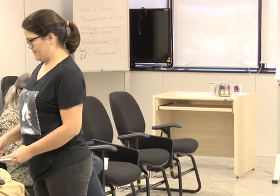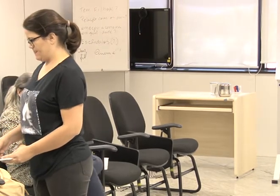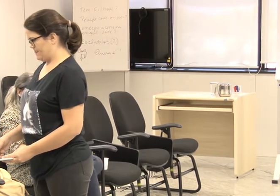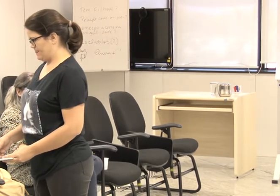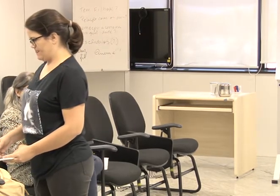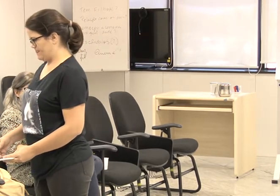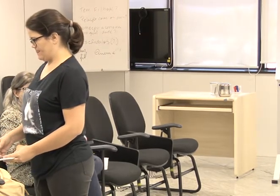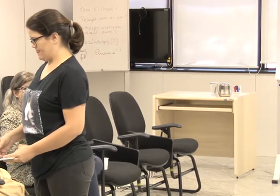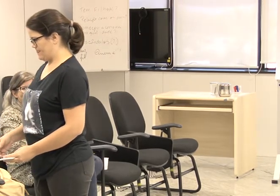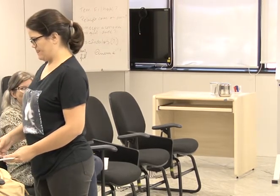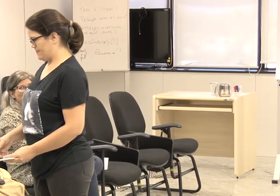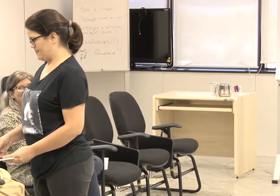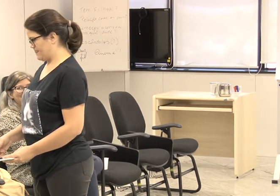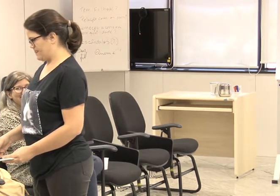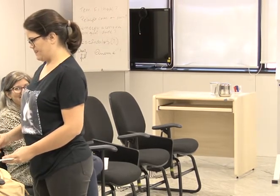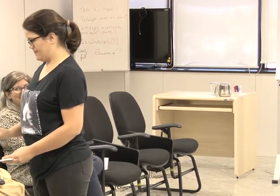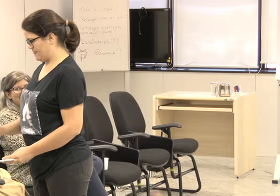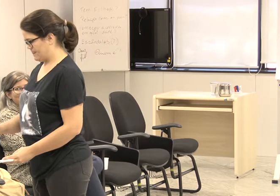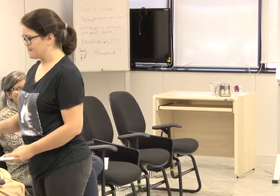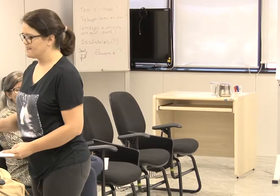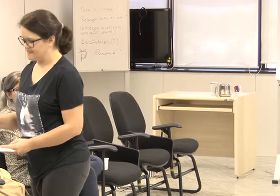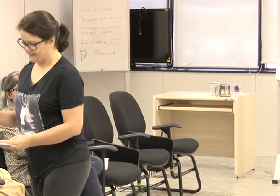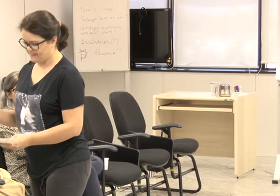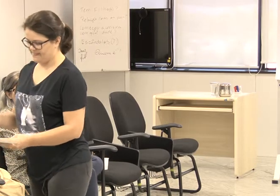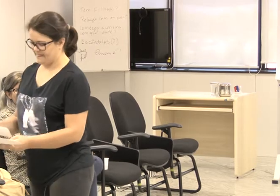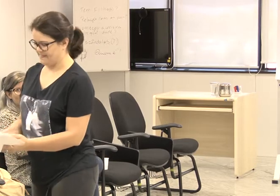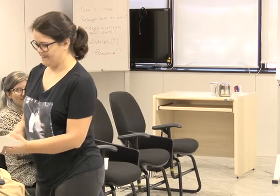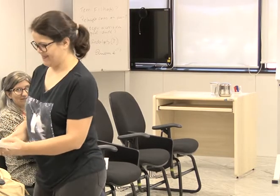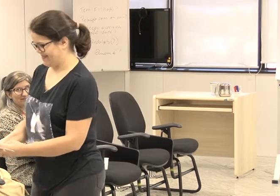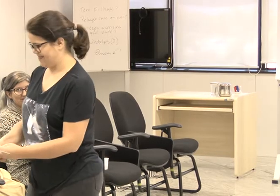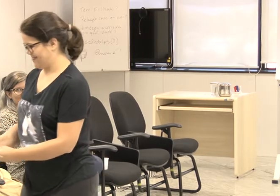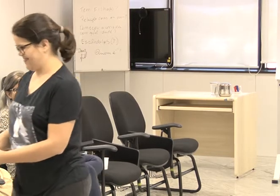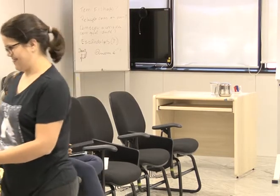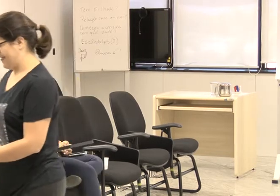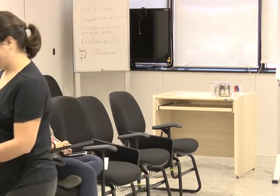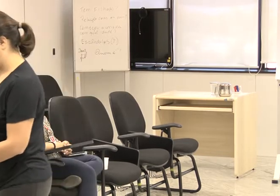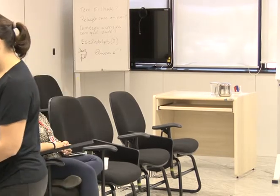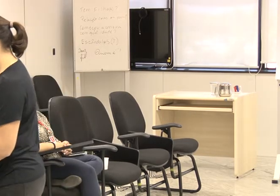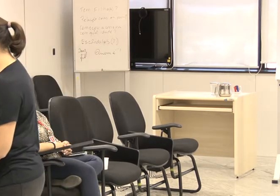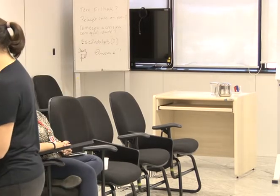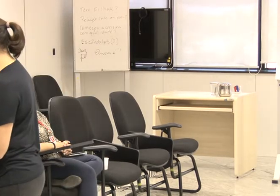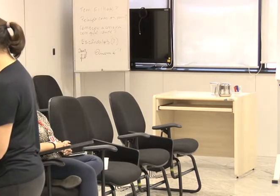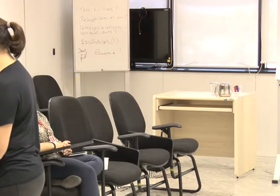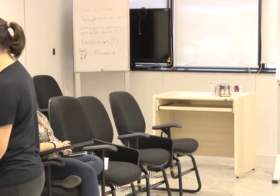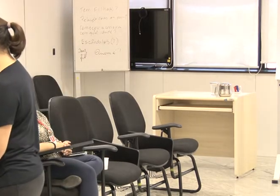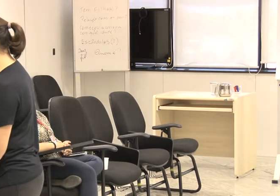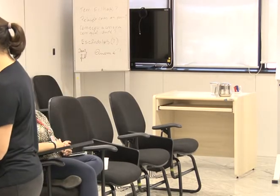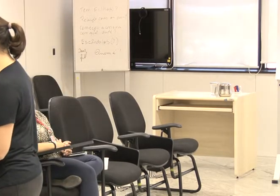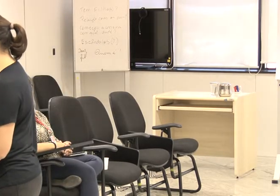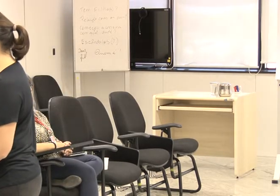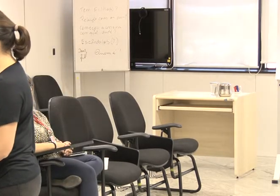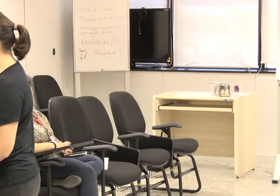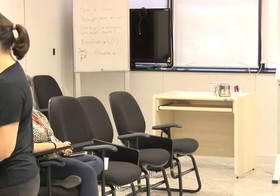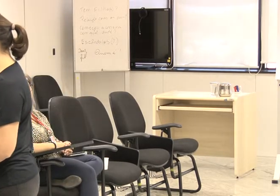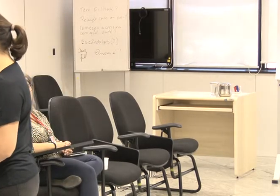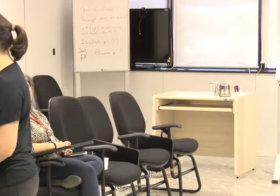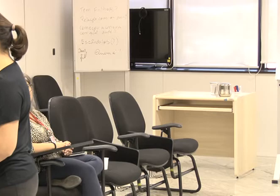Também não. Você não condicionou. Entendeu? Presta atenção. Você ia fazer depois que ela ia fazer. Entendeu? Ah,